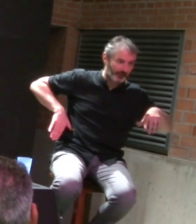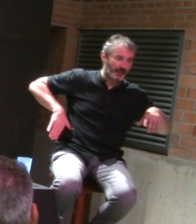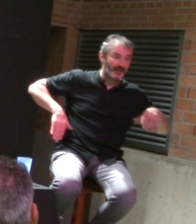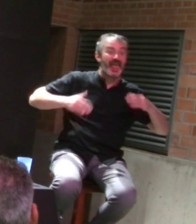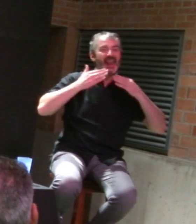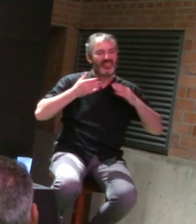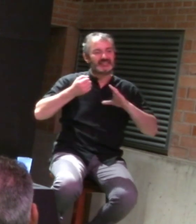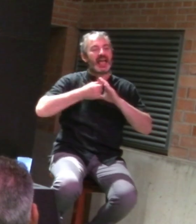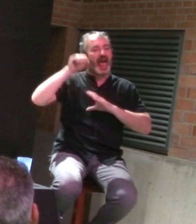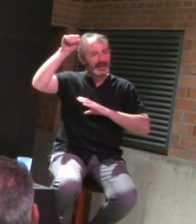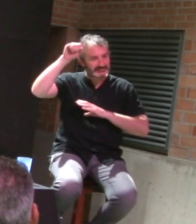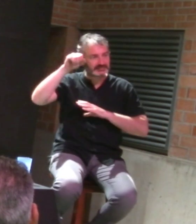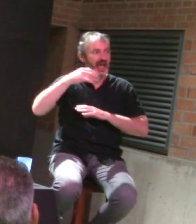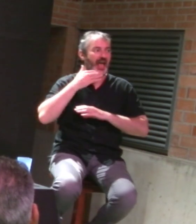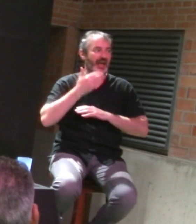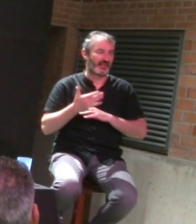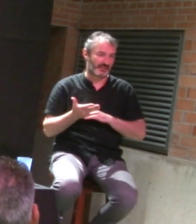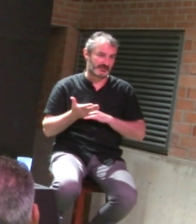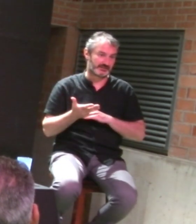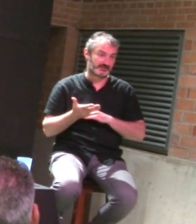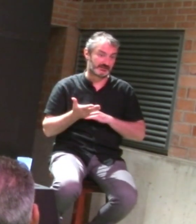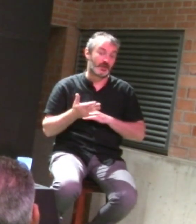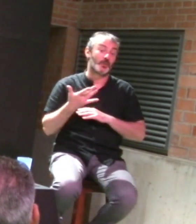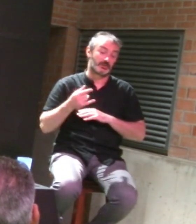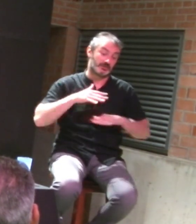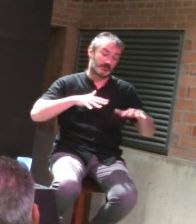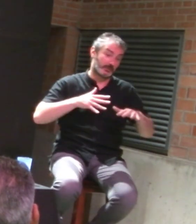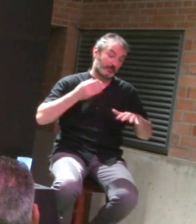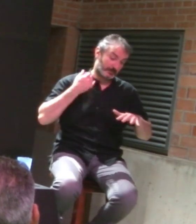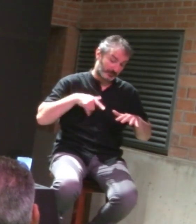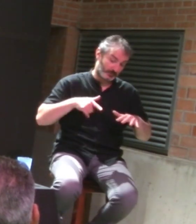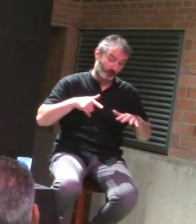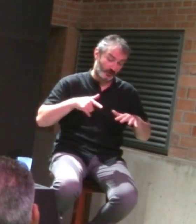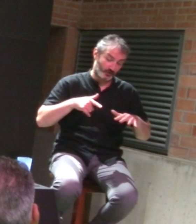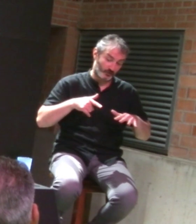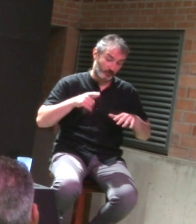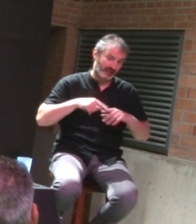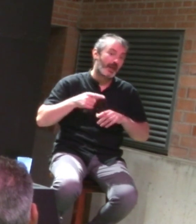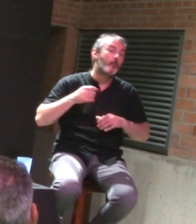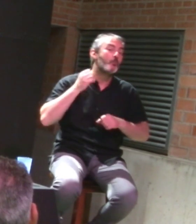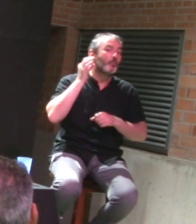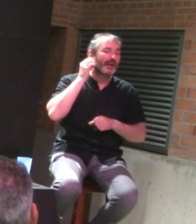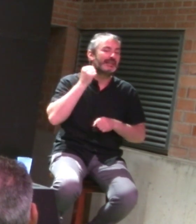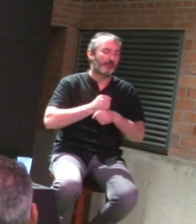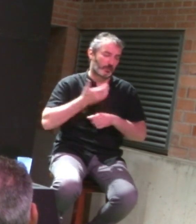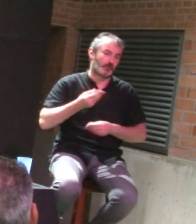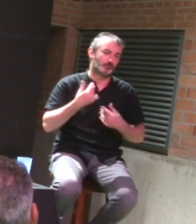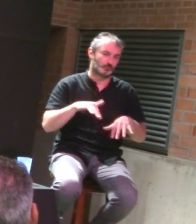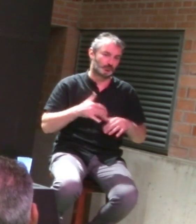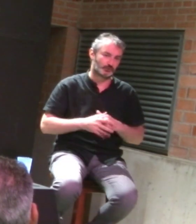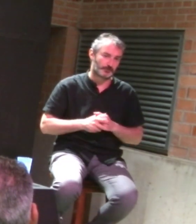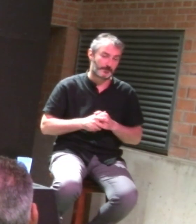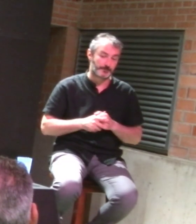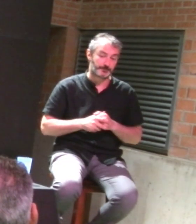la importancia que tiene a toda la actividad que han llevado a cabo las mujeres, ¿no? Y eso se ve muy